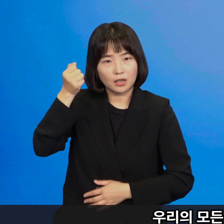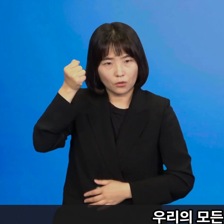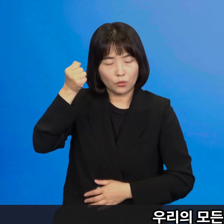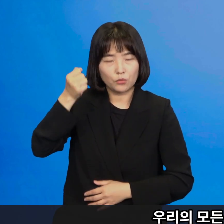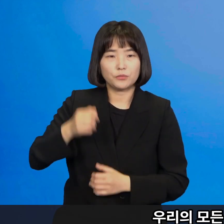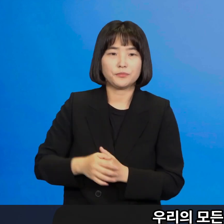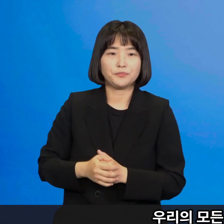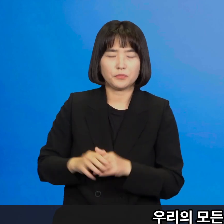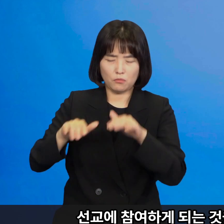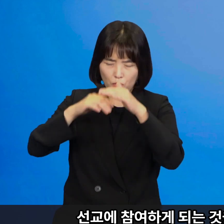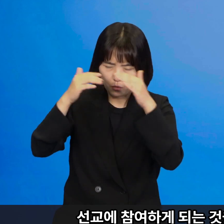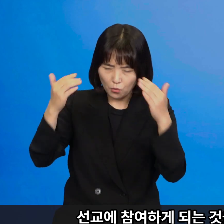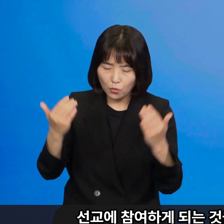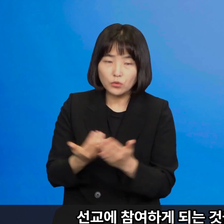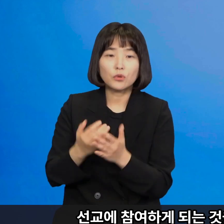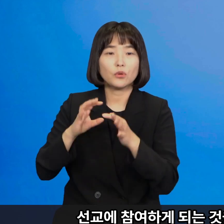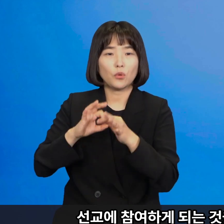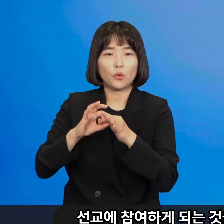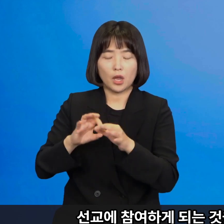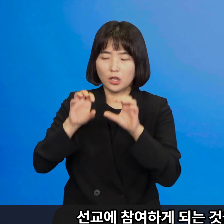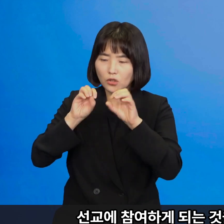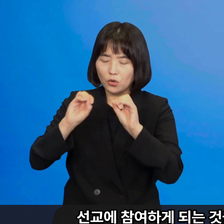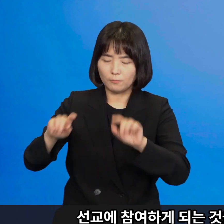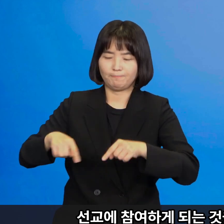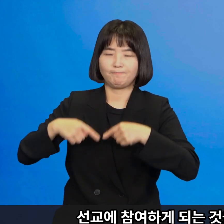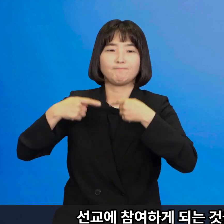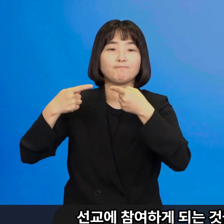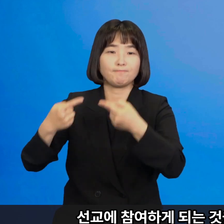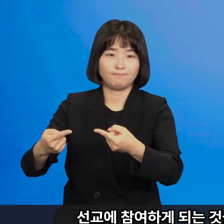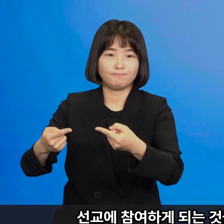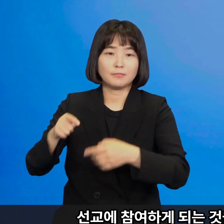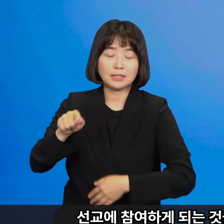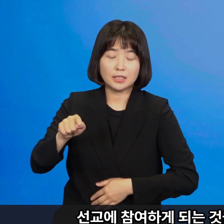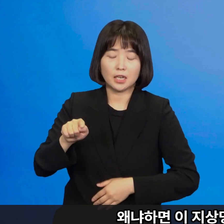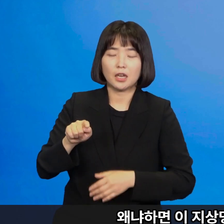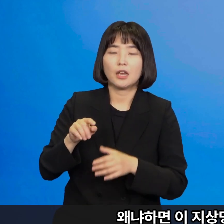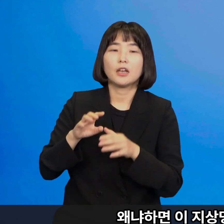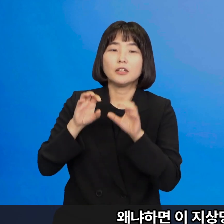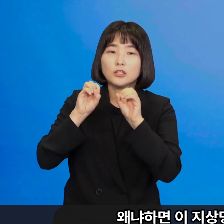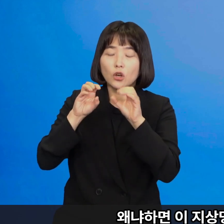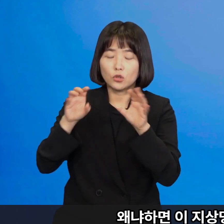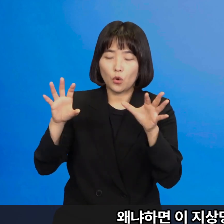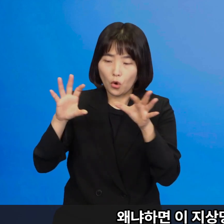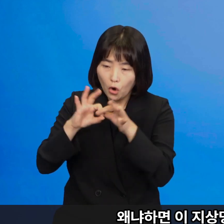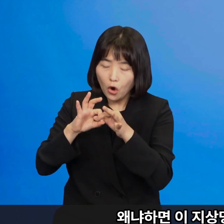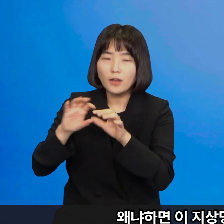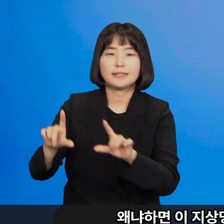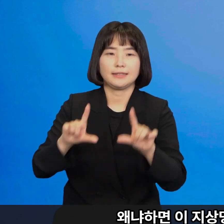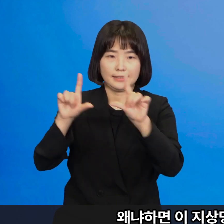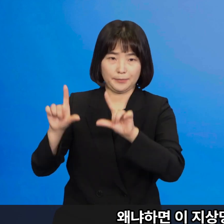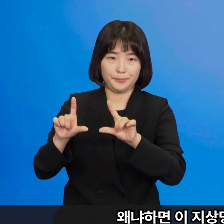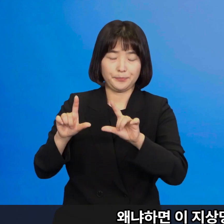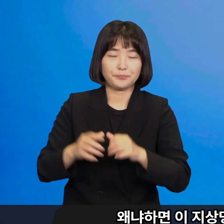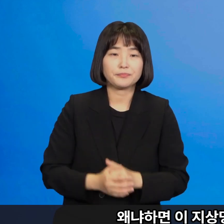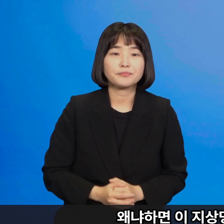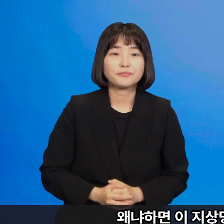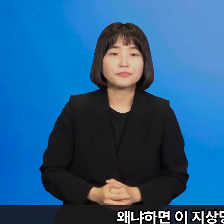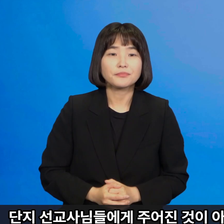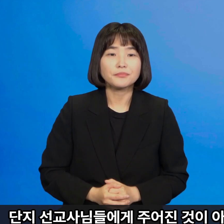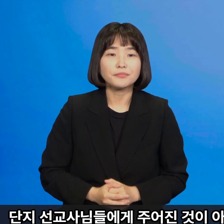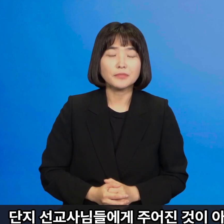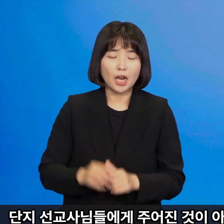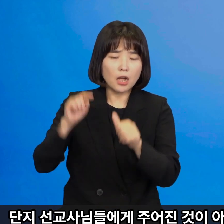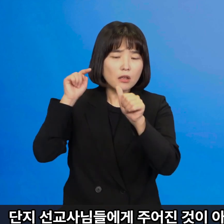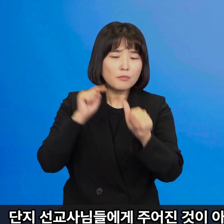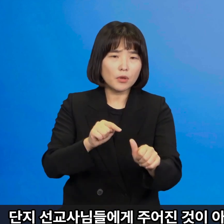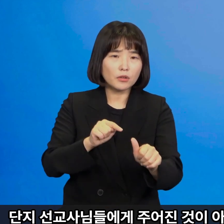것을 동원해서 선교에 참여하게 되는 것을 이 선교적인 삶이라고 해요. 왜냐하면 이 지상 명령이라고 하는 것은